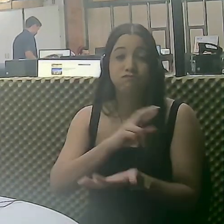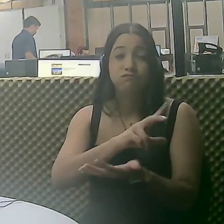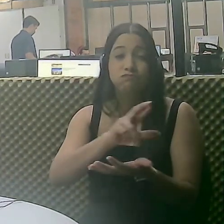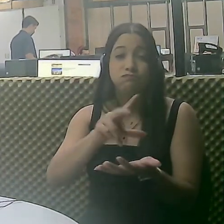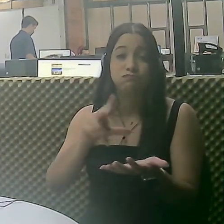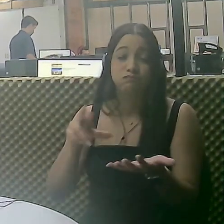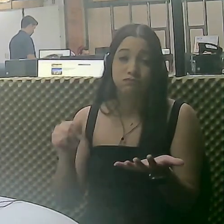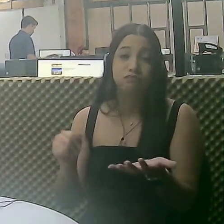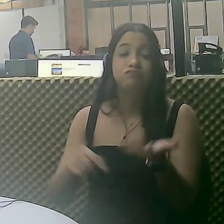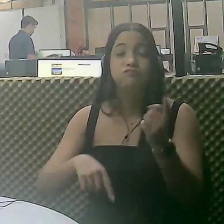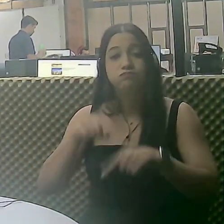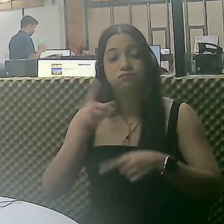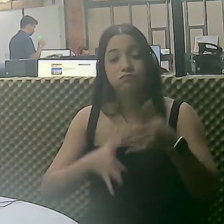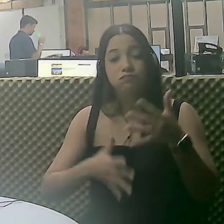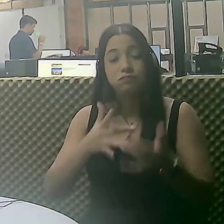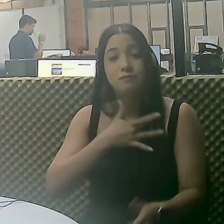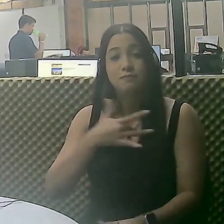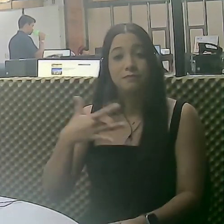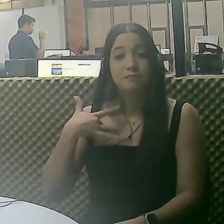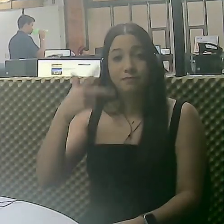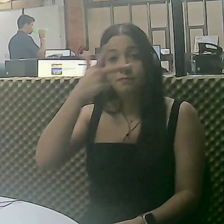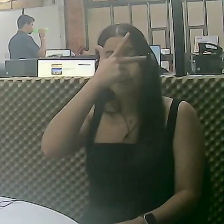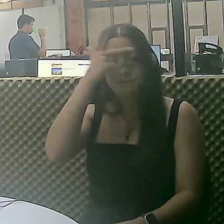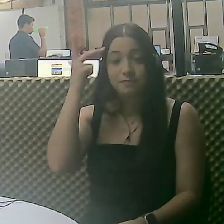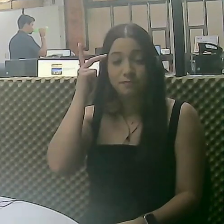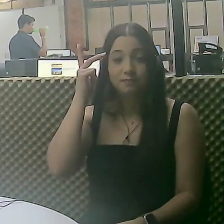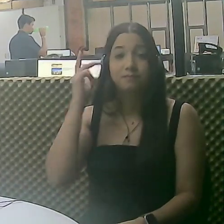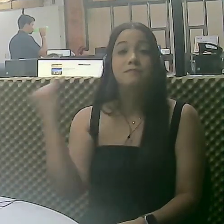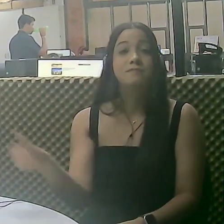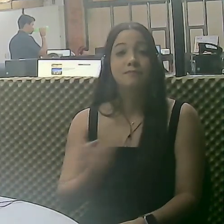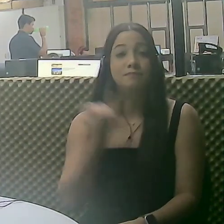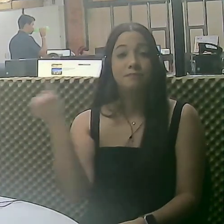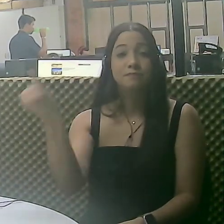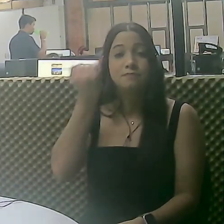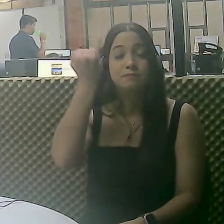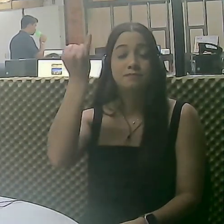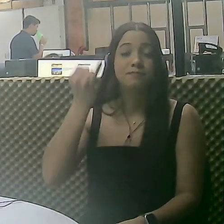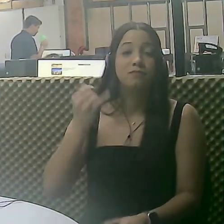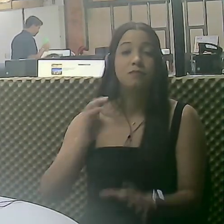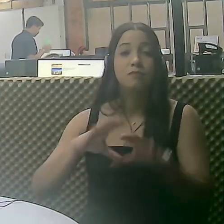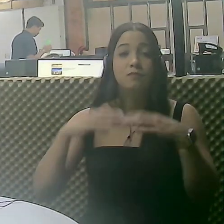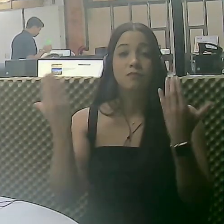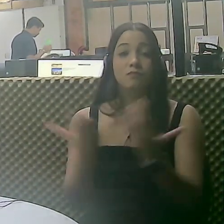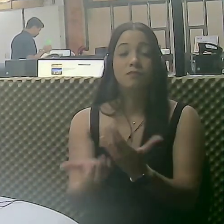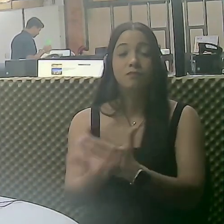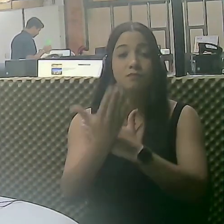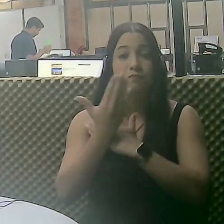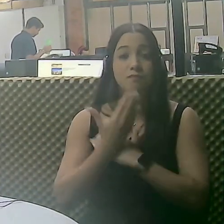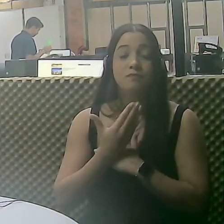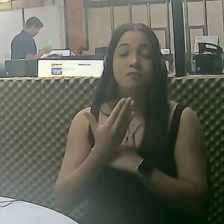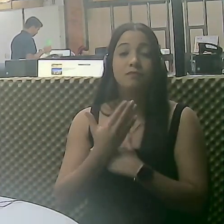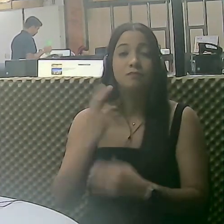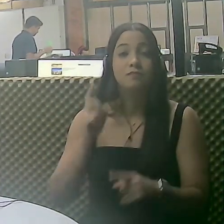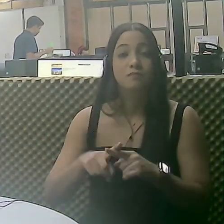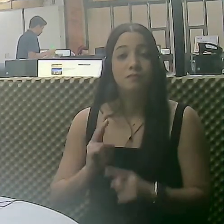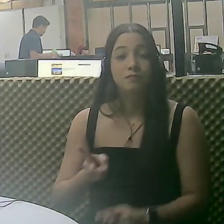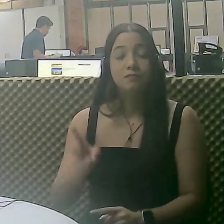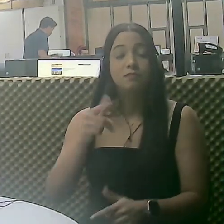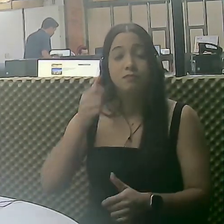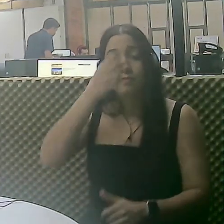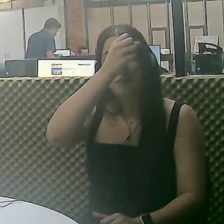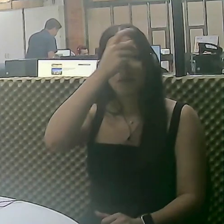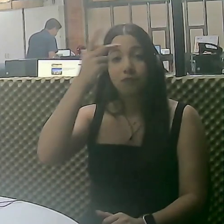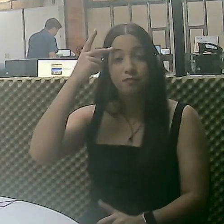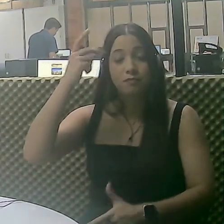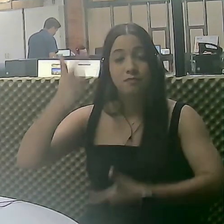possa causar danos à saúde das pessoas. E é importante a participação da comunidade por isso. Sempre que o prefeito faz esse